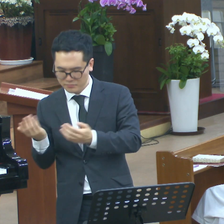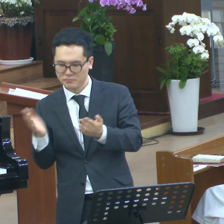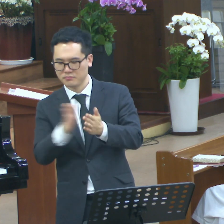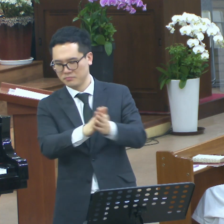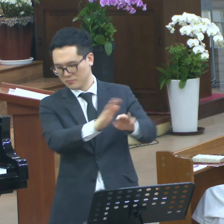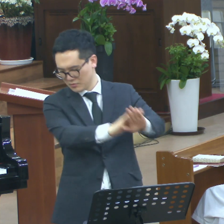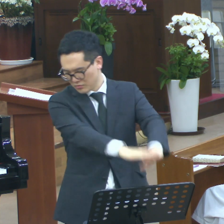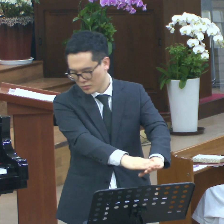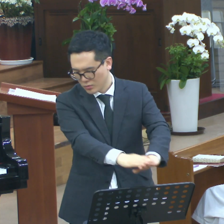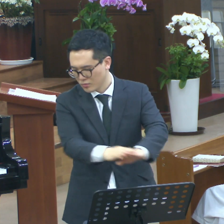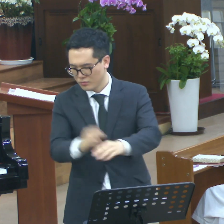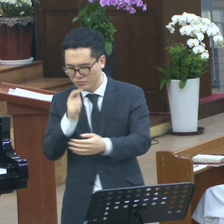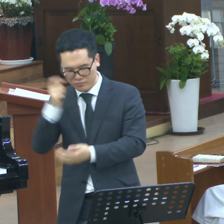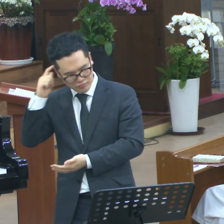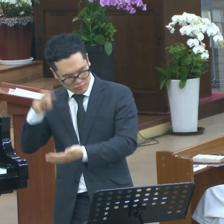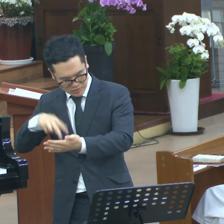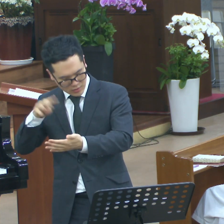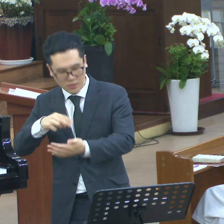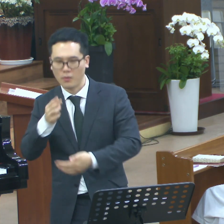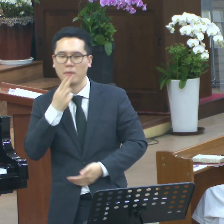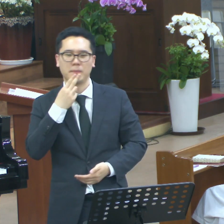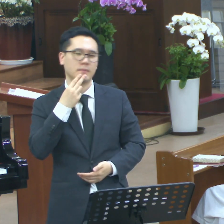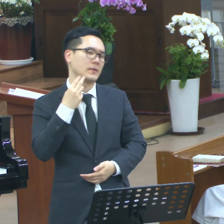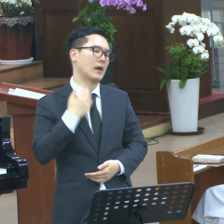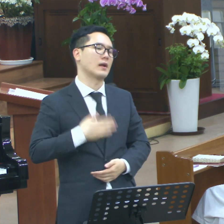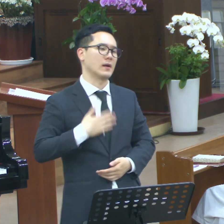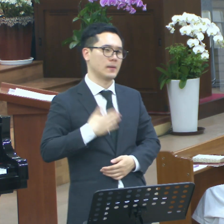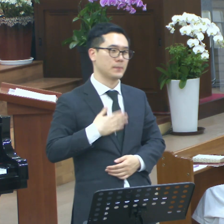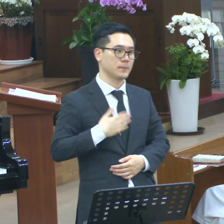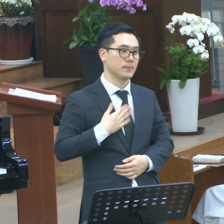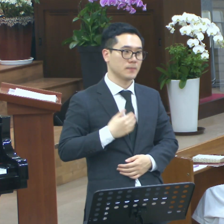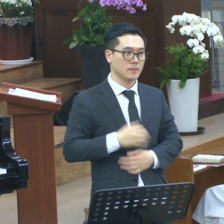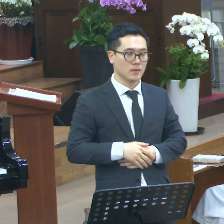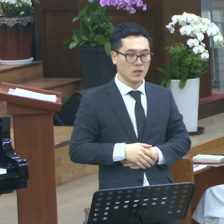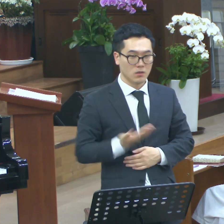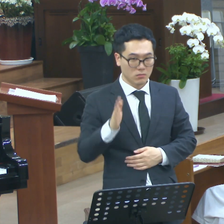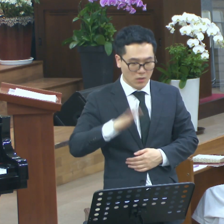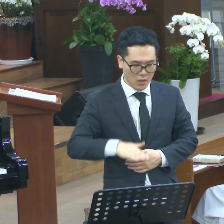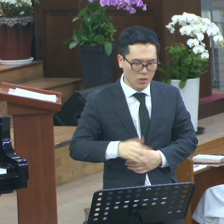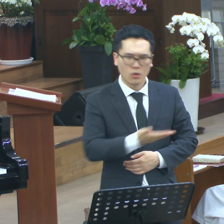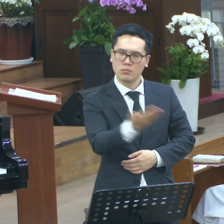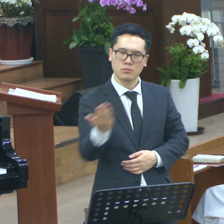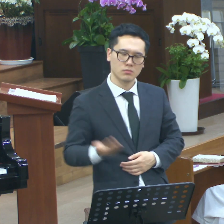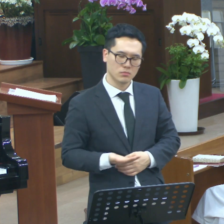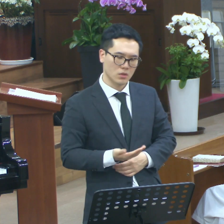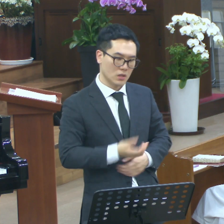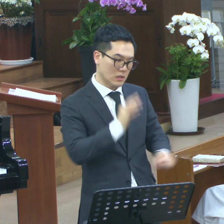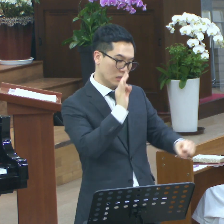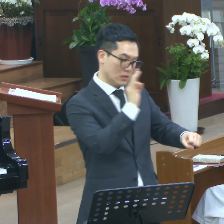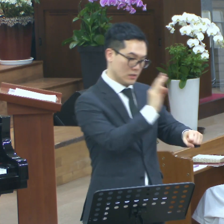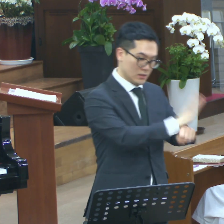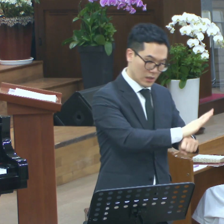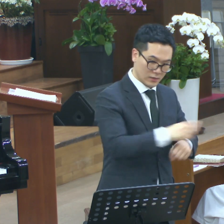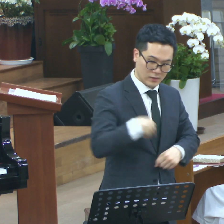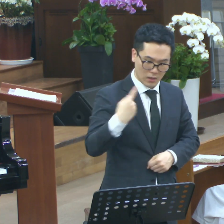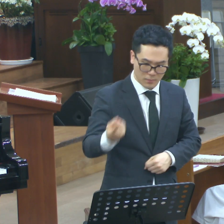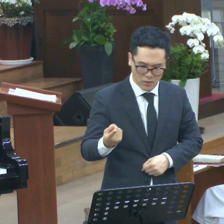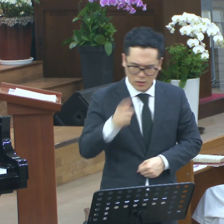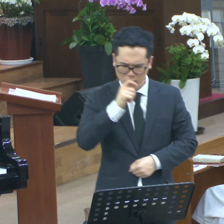아니라 어차피 안 할 건데 나는 안 사. 이런 분이 너무 많아요. 근데 그걸 사면서부터 묵상이 시작되는 거예요. 그래서 지금 1부,